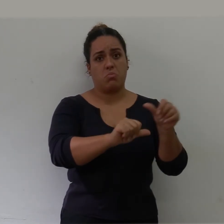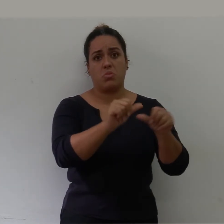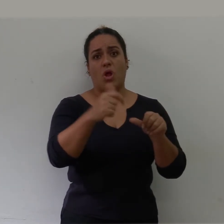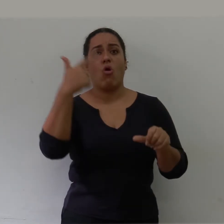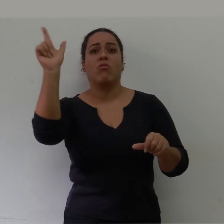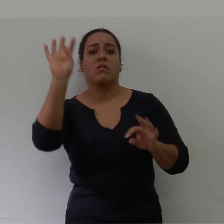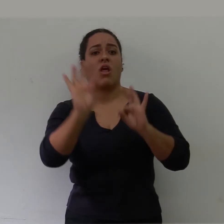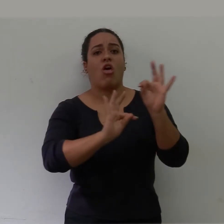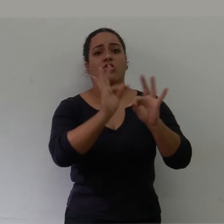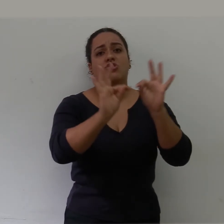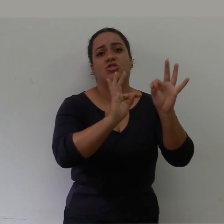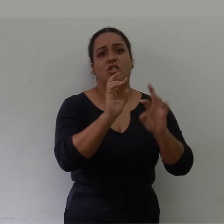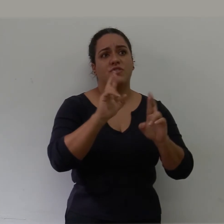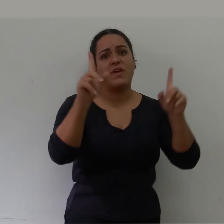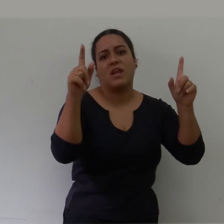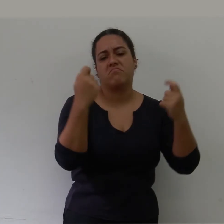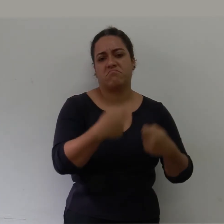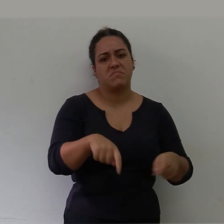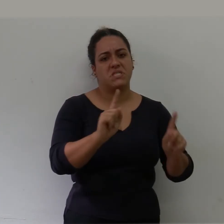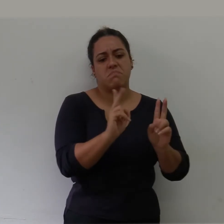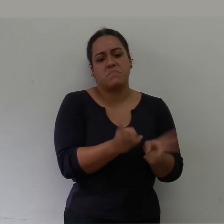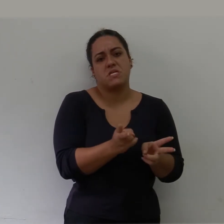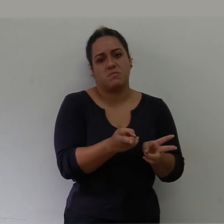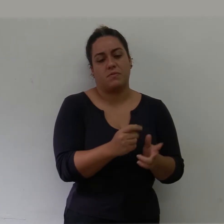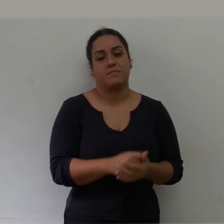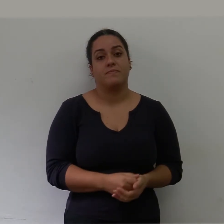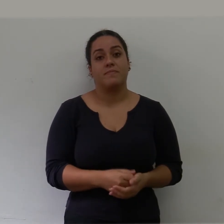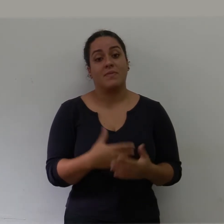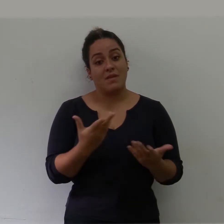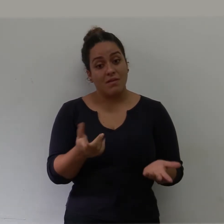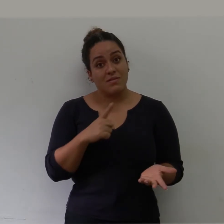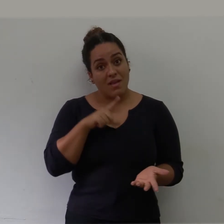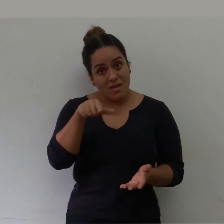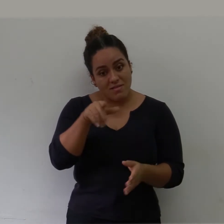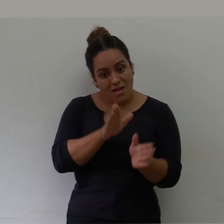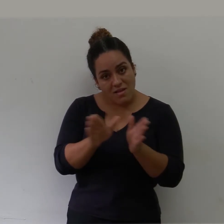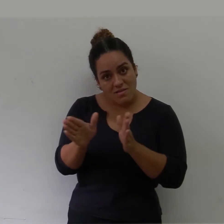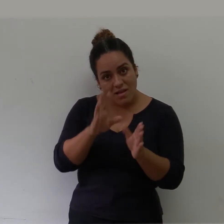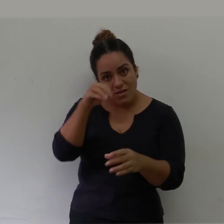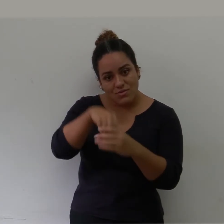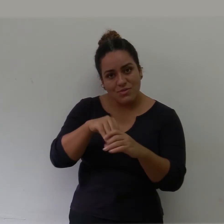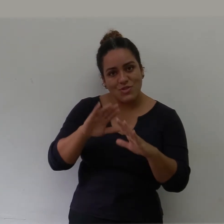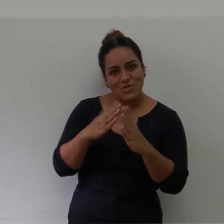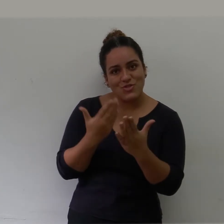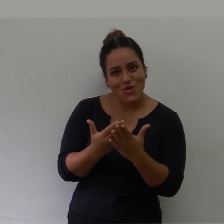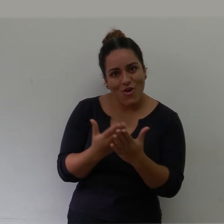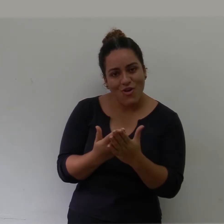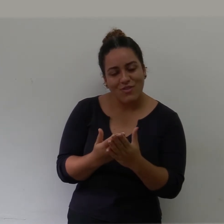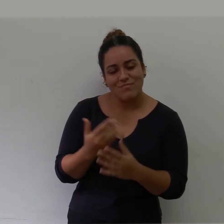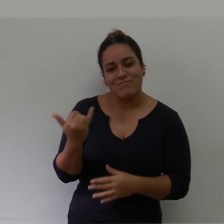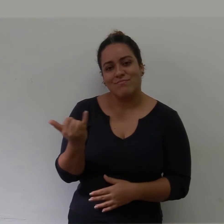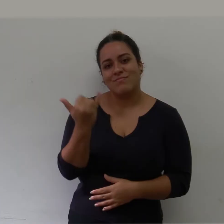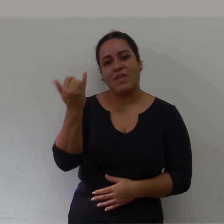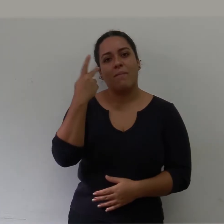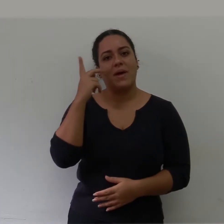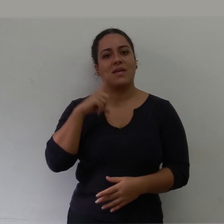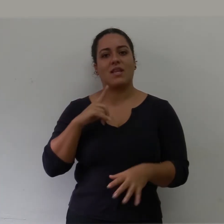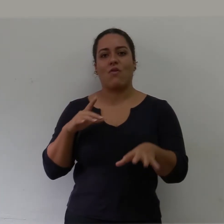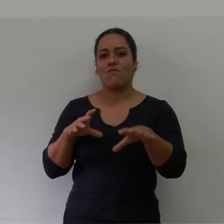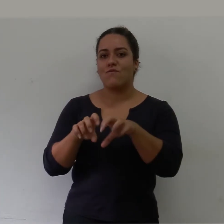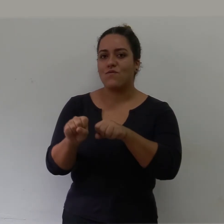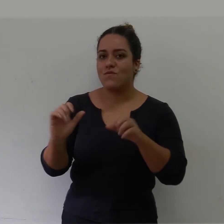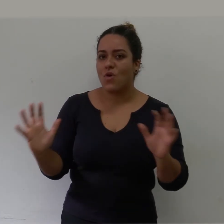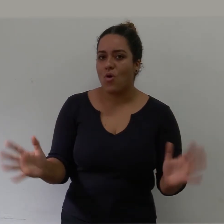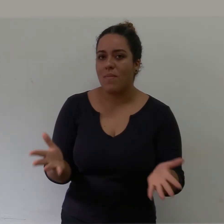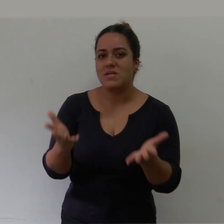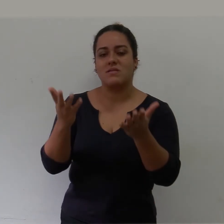Não precisa ter um computador diferente. A gente precisa manter esse acesso na escola, né? Para que haja a formação, para